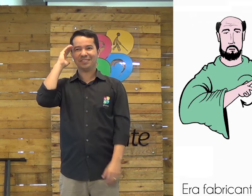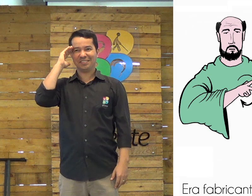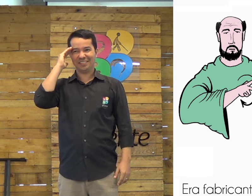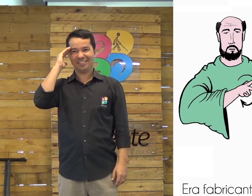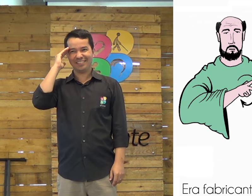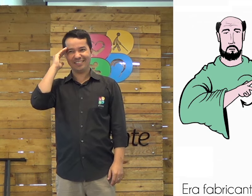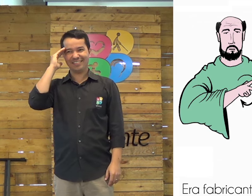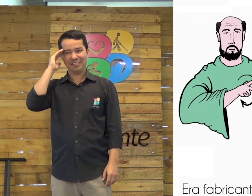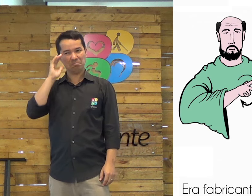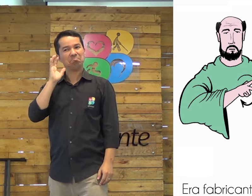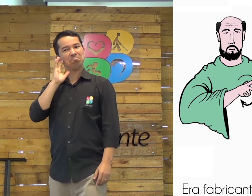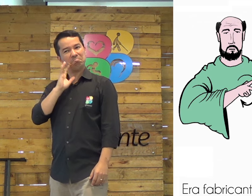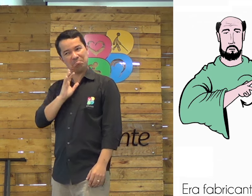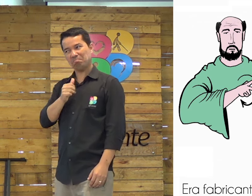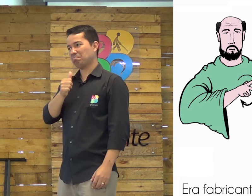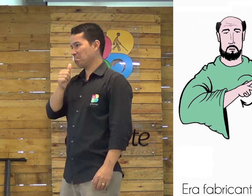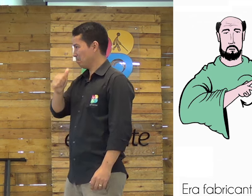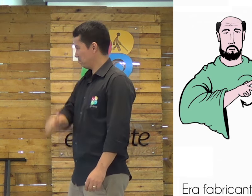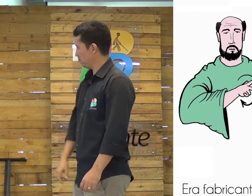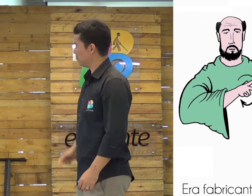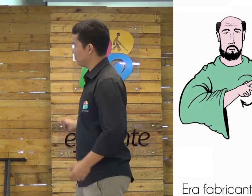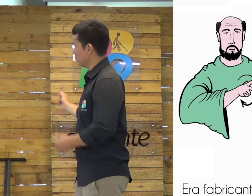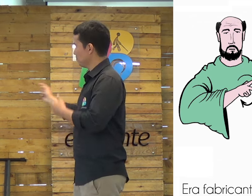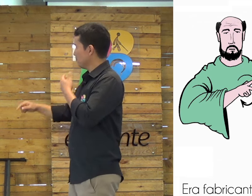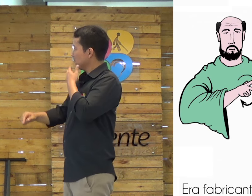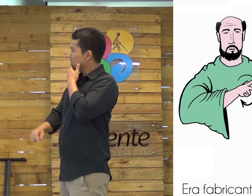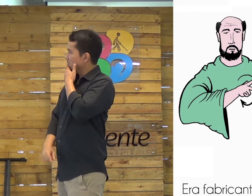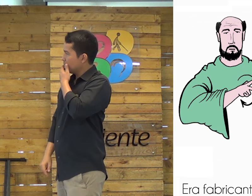Entendeu? Outro que pudesse fazer para ajudar as pessoas.